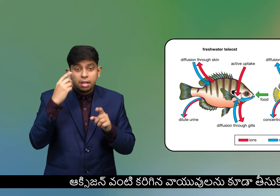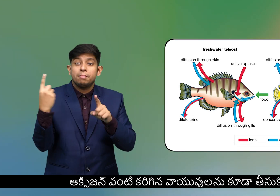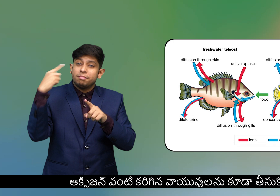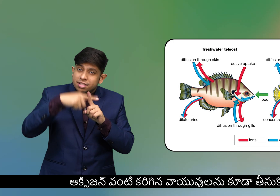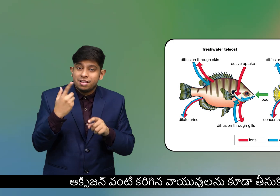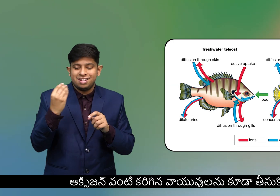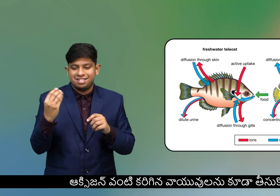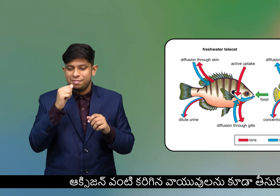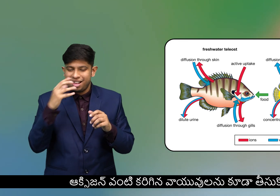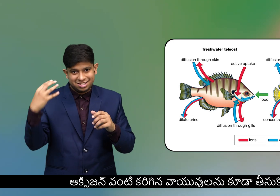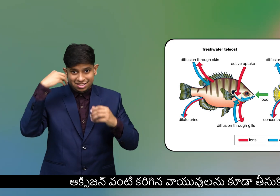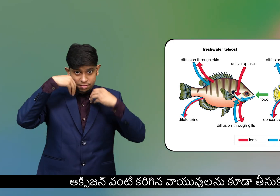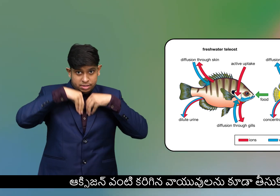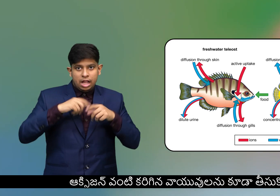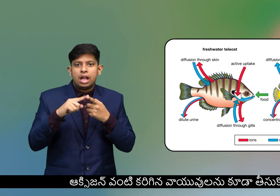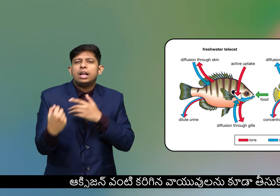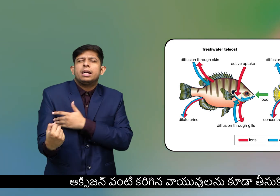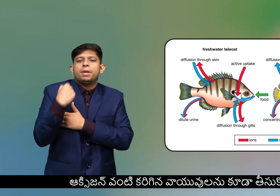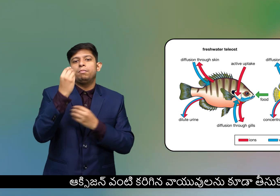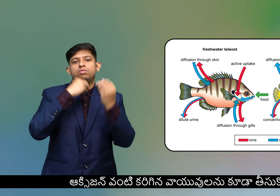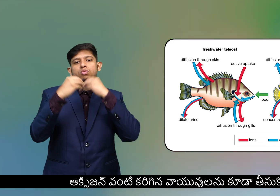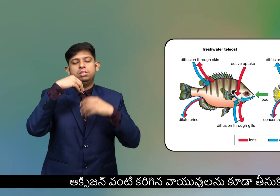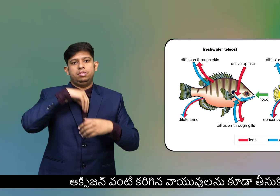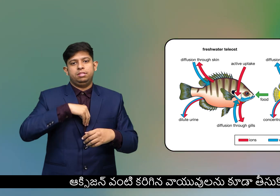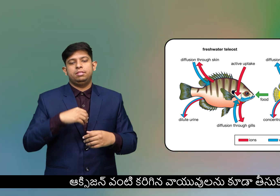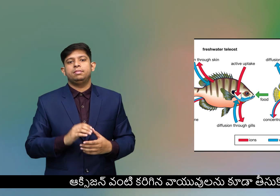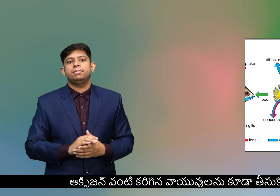ఆక్సిజన్ వంటి కరిగిన వాయువులను కూడా తీసుకోవాలి.